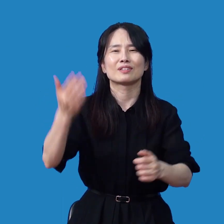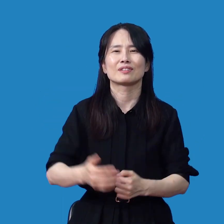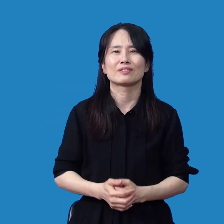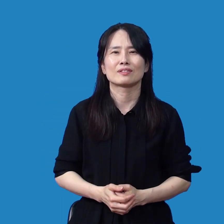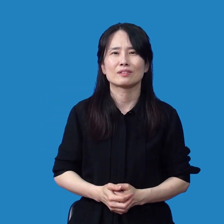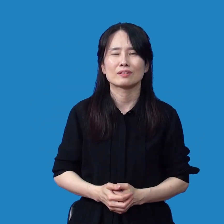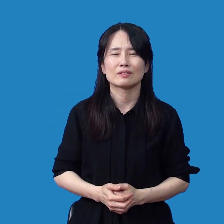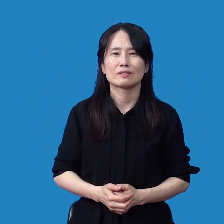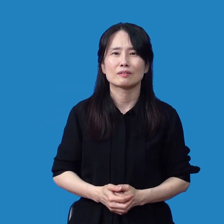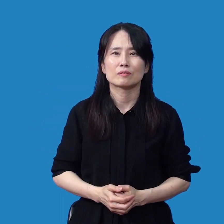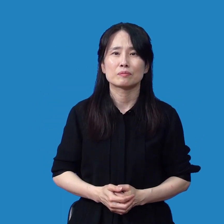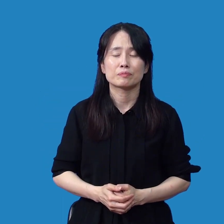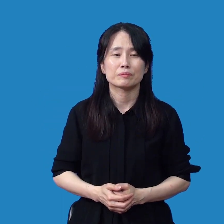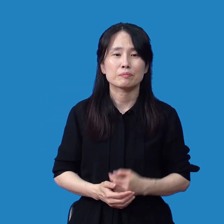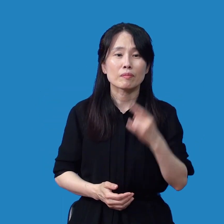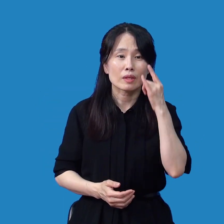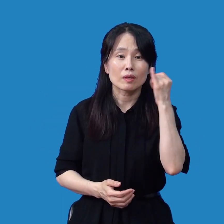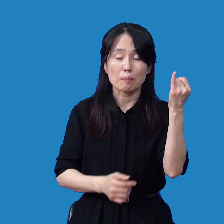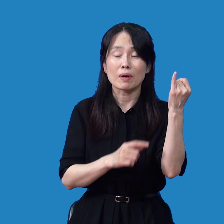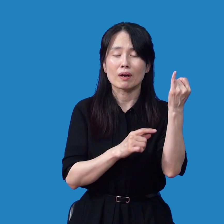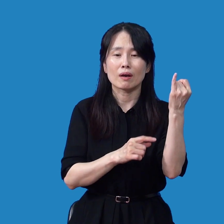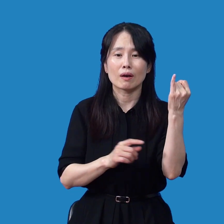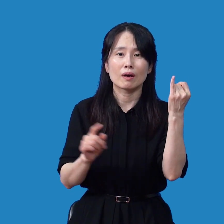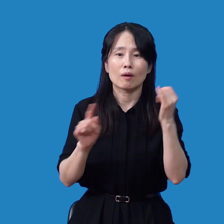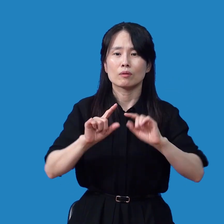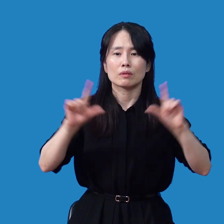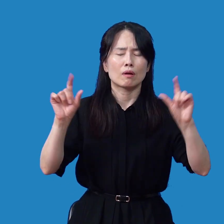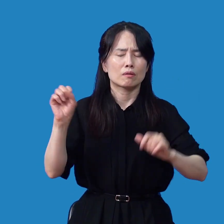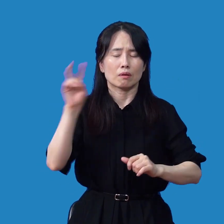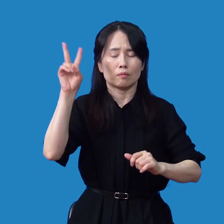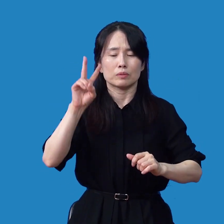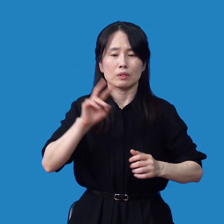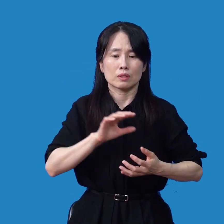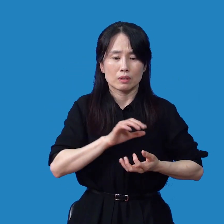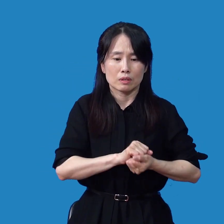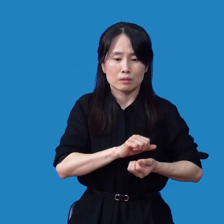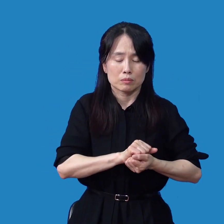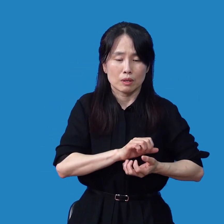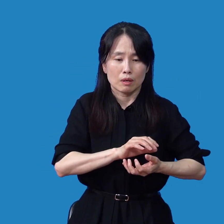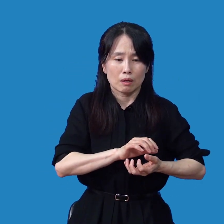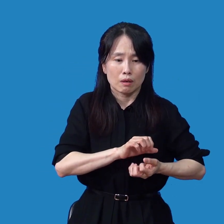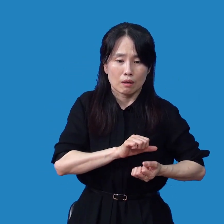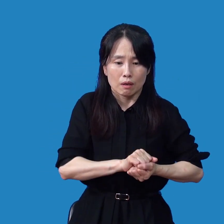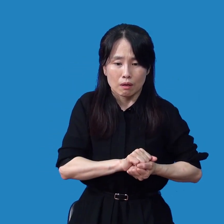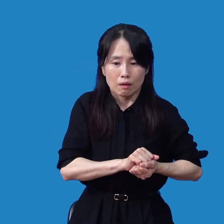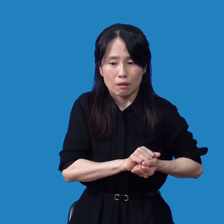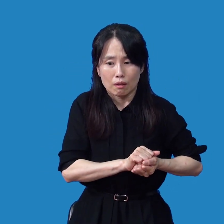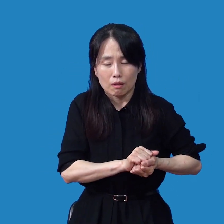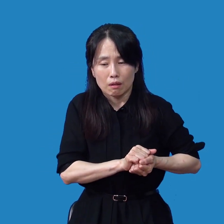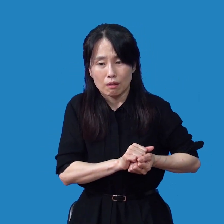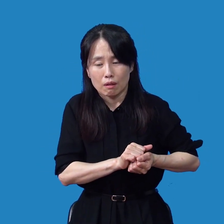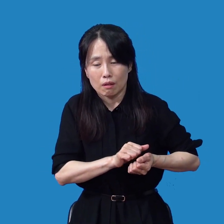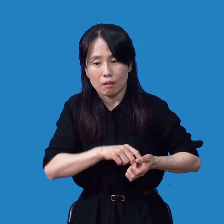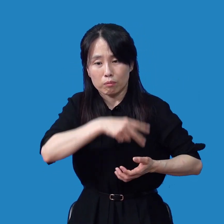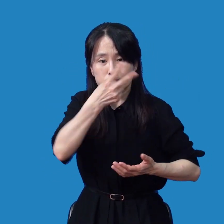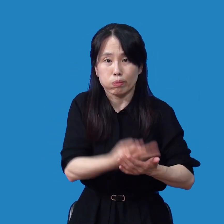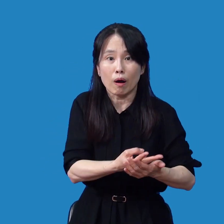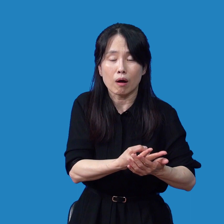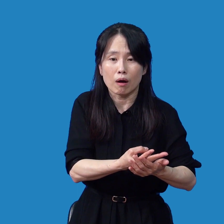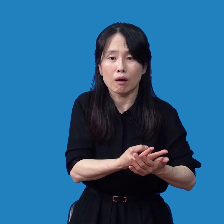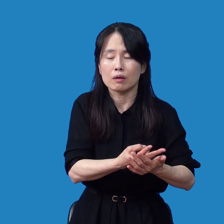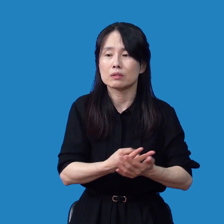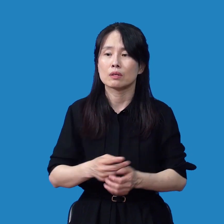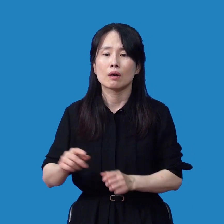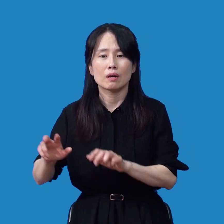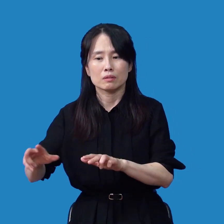마미 할머니가 어느 날 갑자기 심장 발작을 일으켜서 쓰러졌습니다. 자녀들이 이제 우리